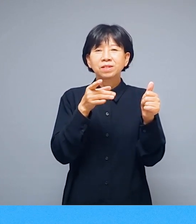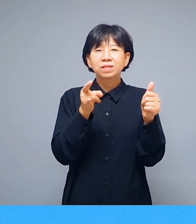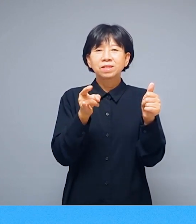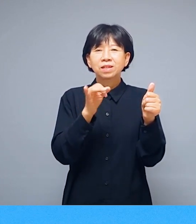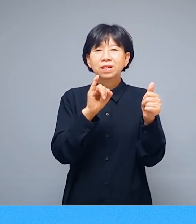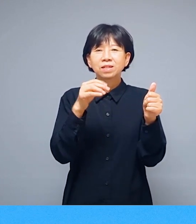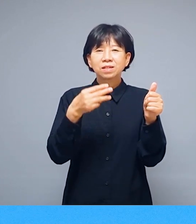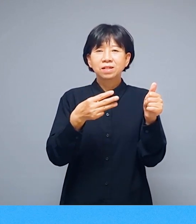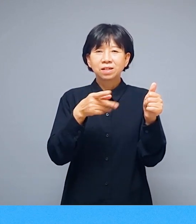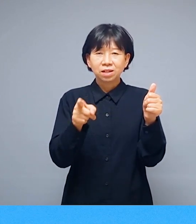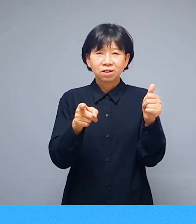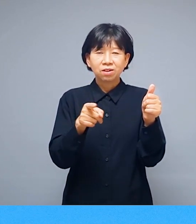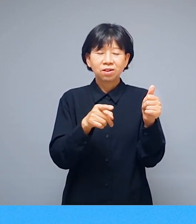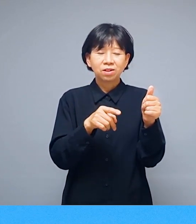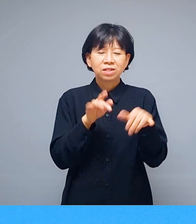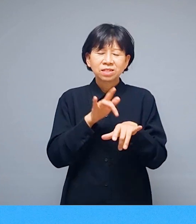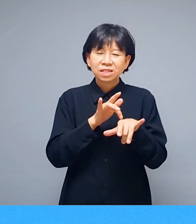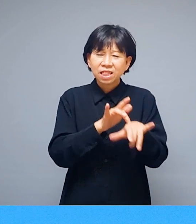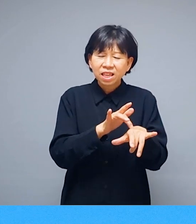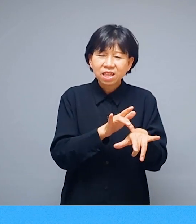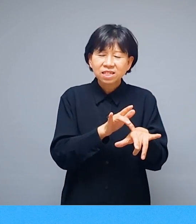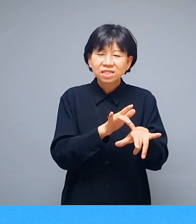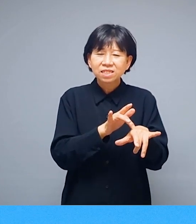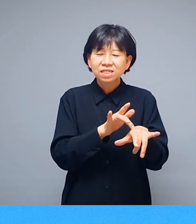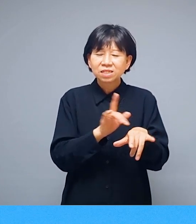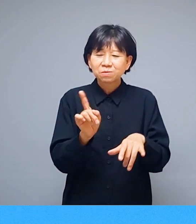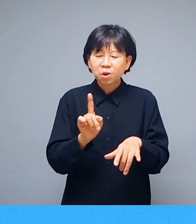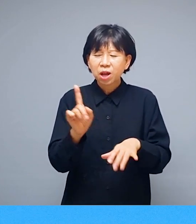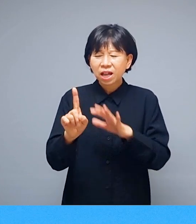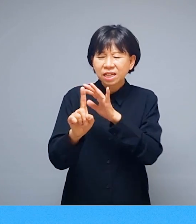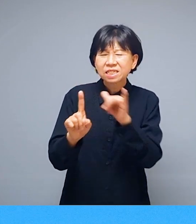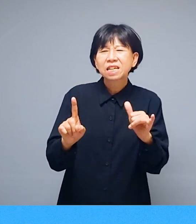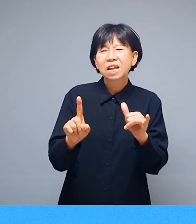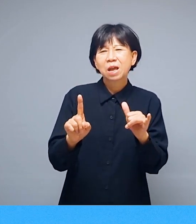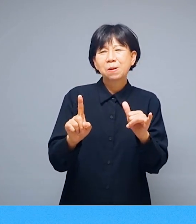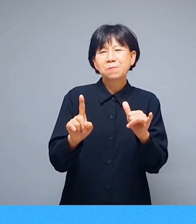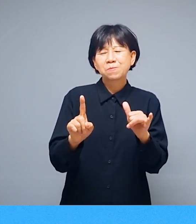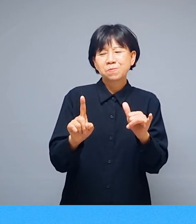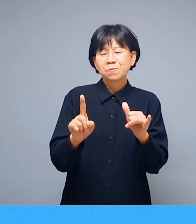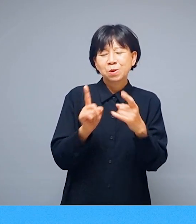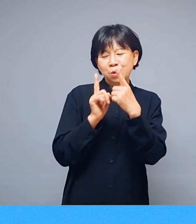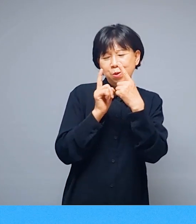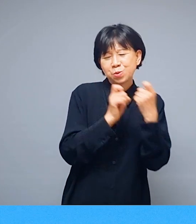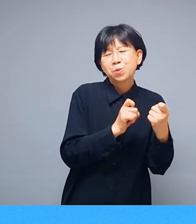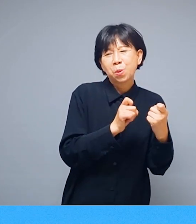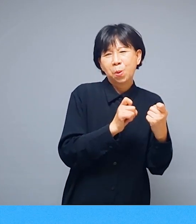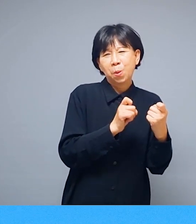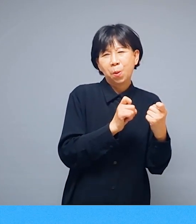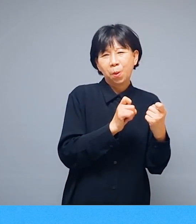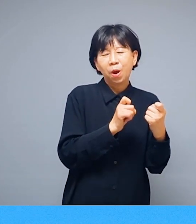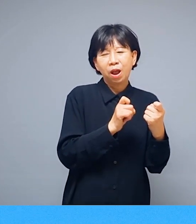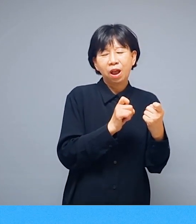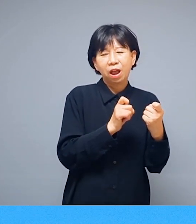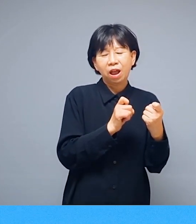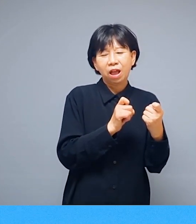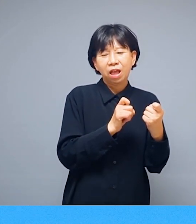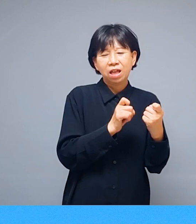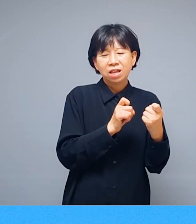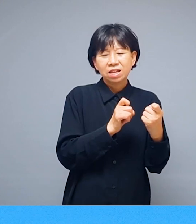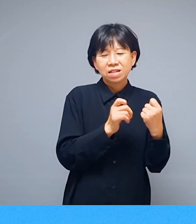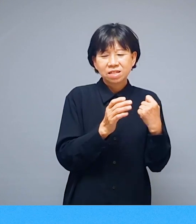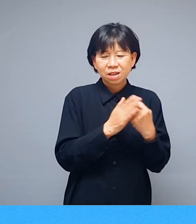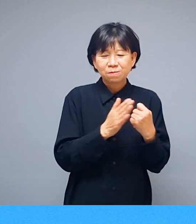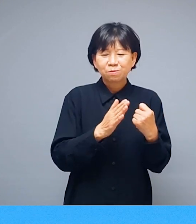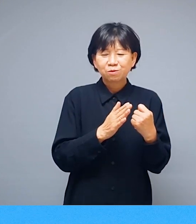망하게 하려고 쉬지 않는다. 하지만 이 허드슨 테일러는 한 영혼이라도 살리기 위해 쉬지